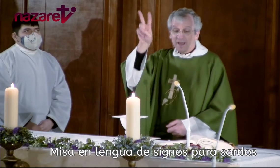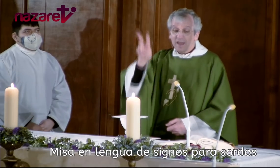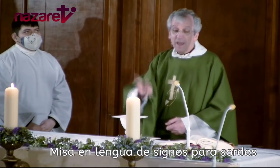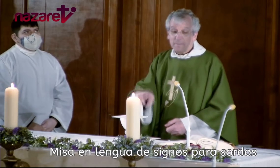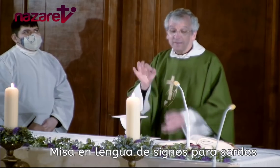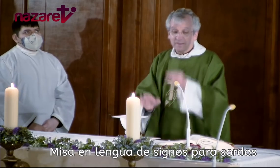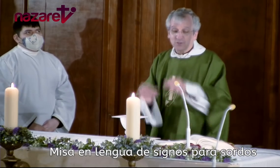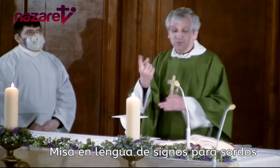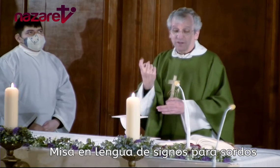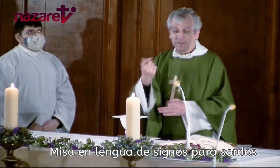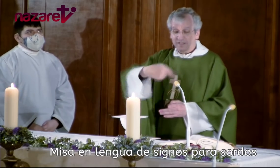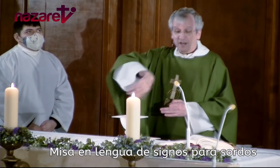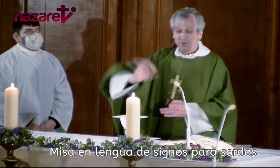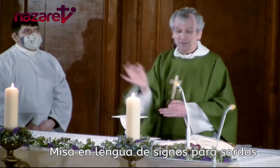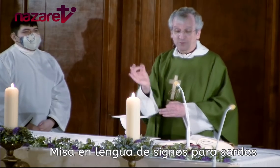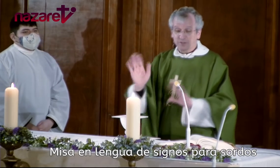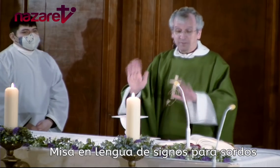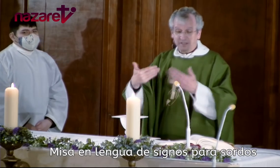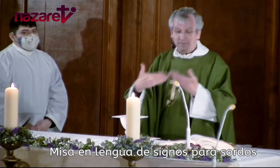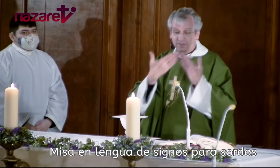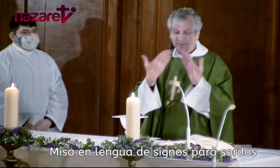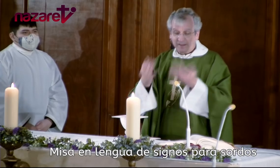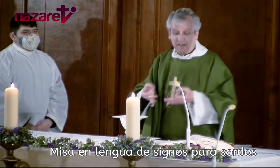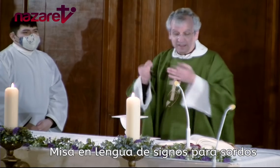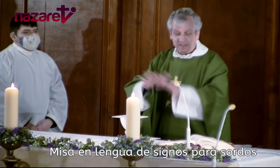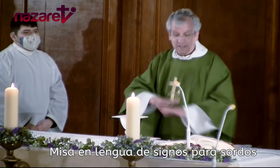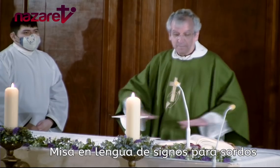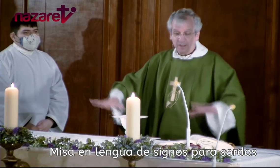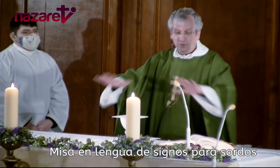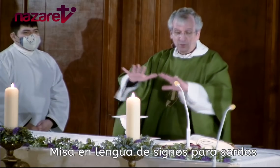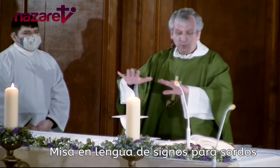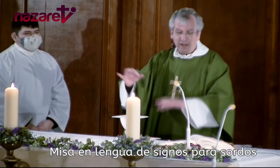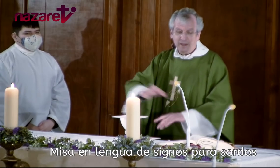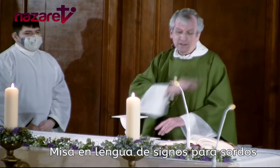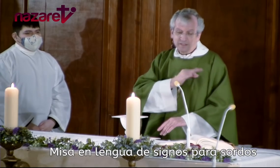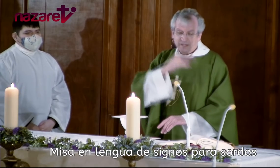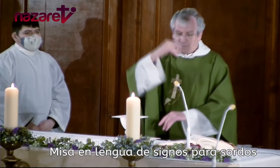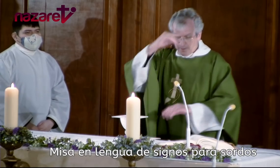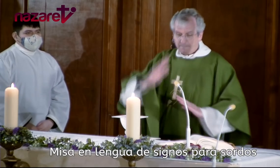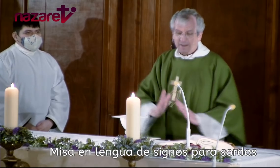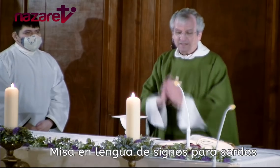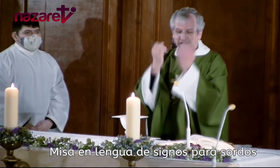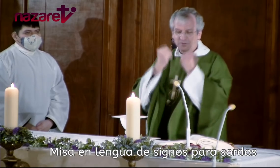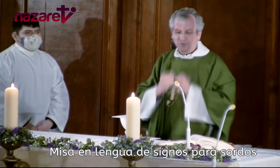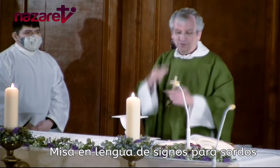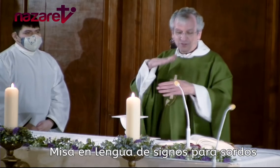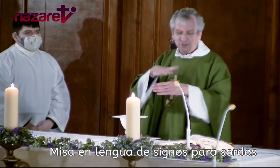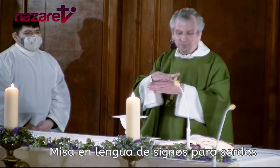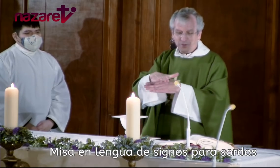En verdad es justo y necesario, es nuestra deber y salvación darte gracias siempre y en todo lugar. Señor, Padre Santo, Dios Todopoderoso